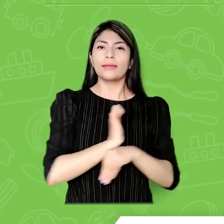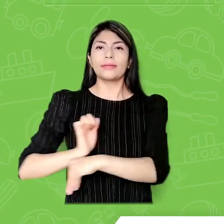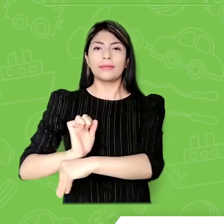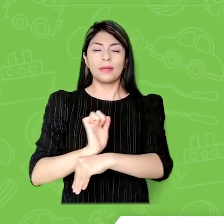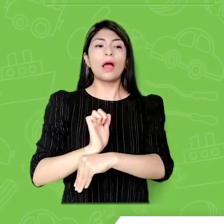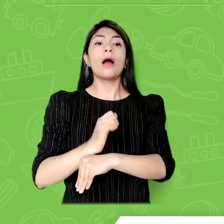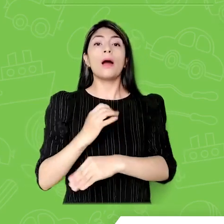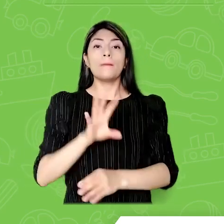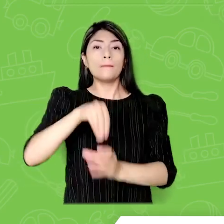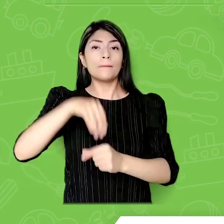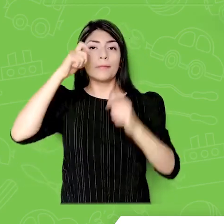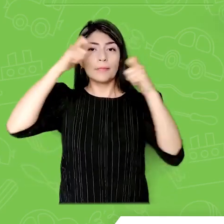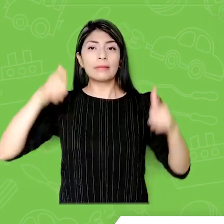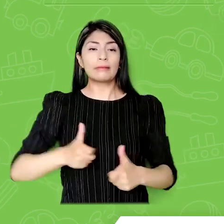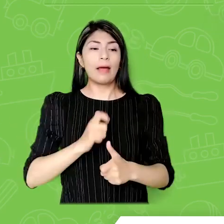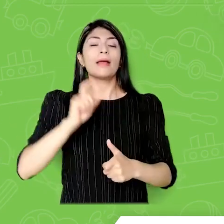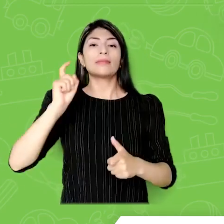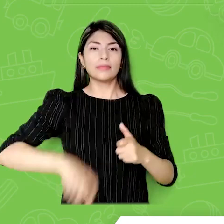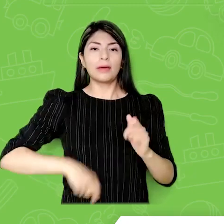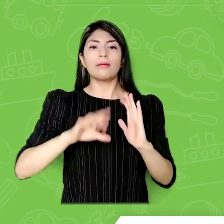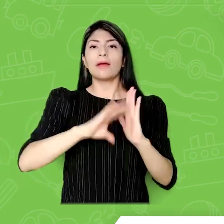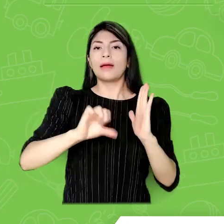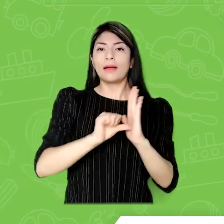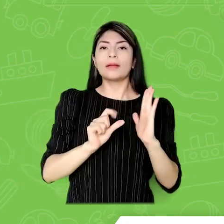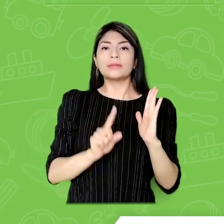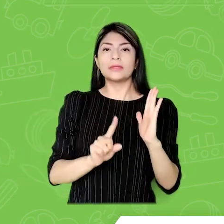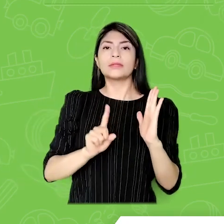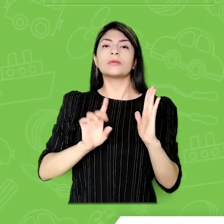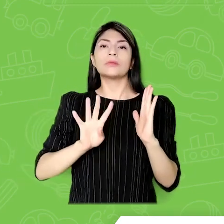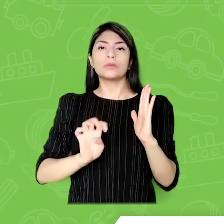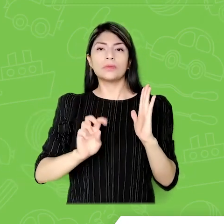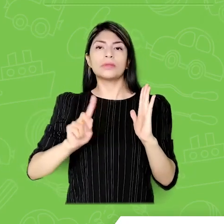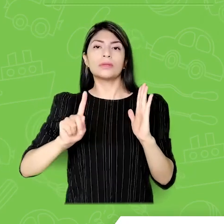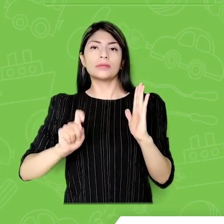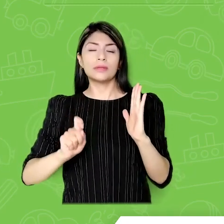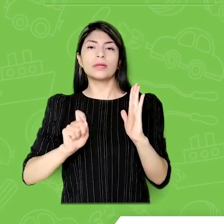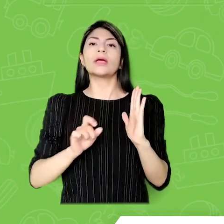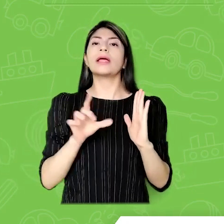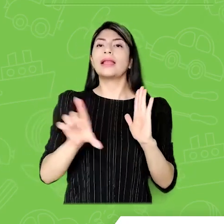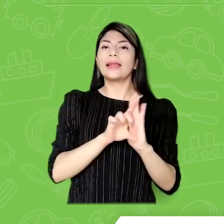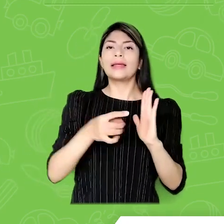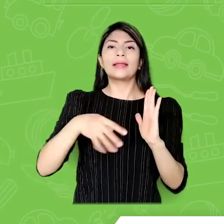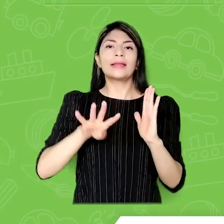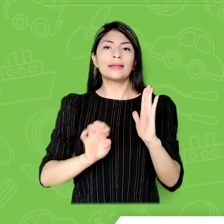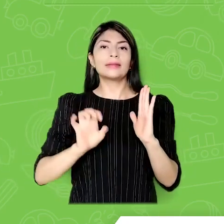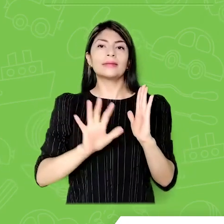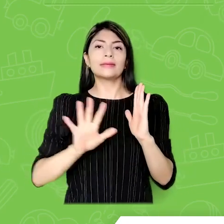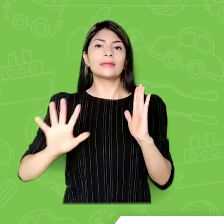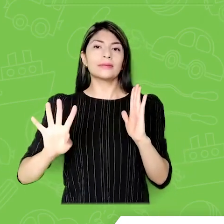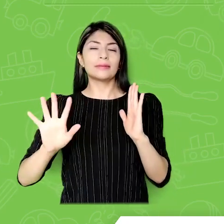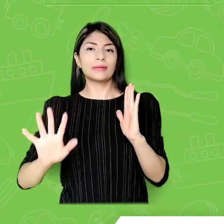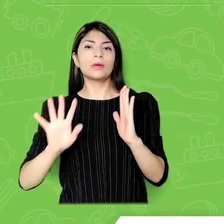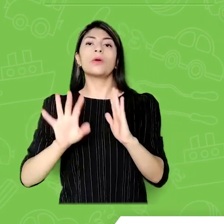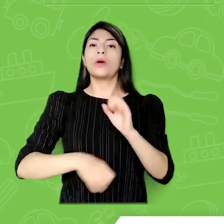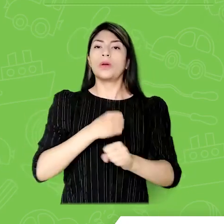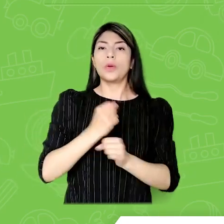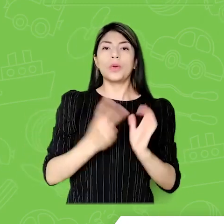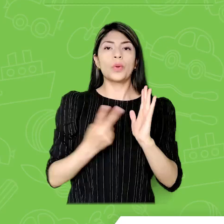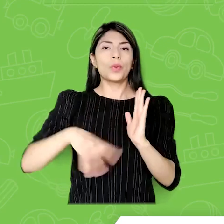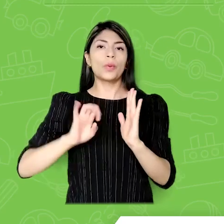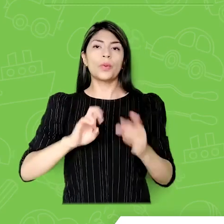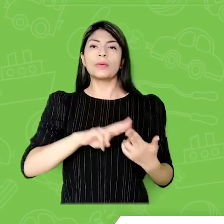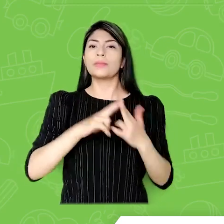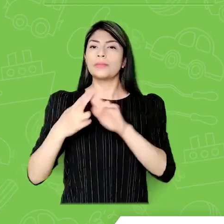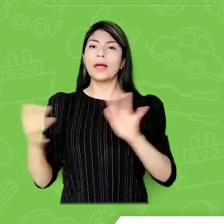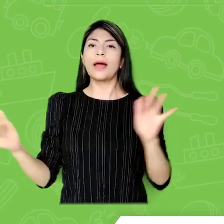lo establecido en el artículo 196 de la Ley 1955 de 2019, relacionado con